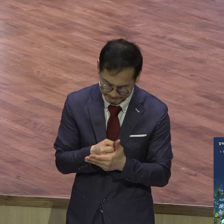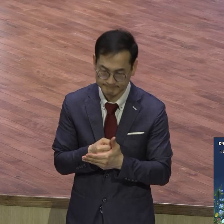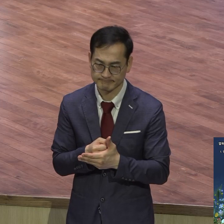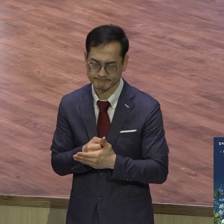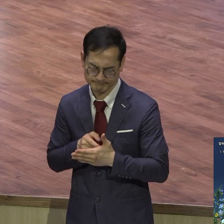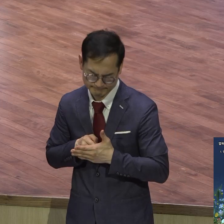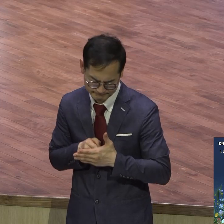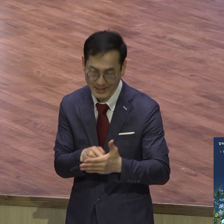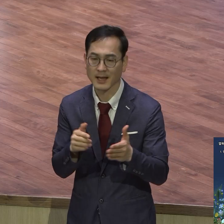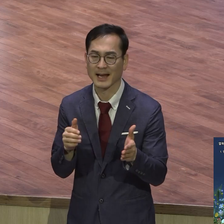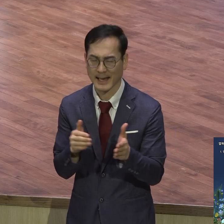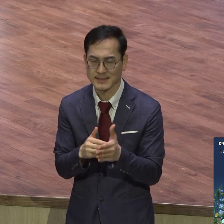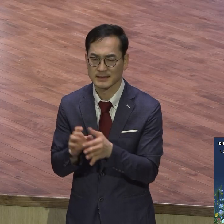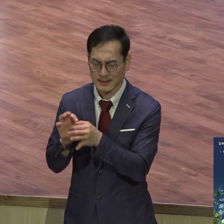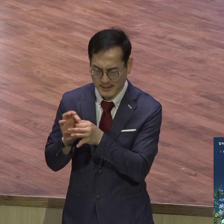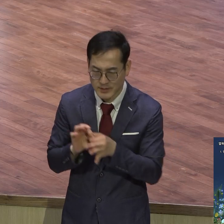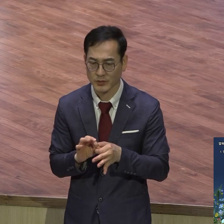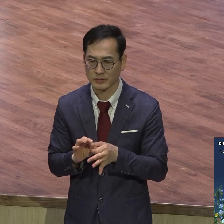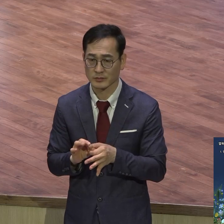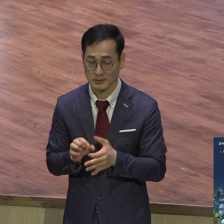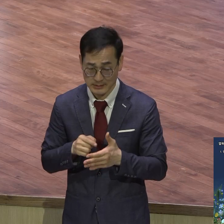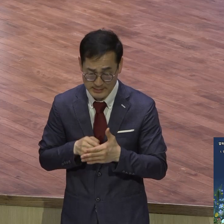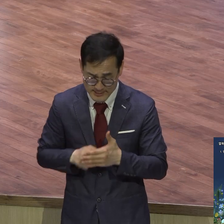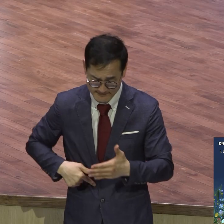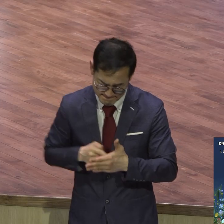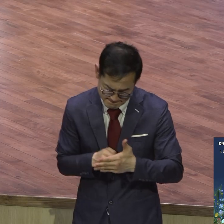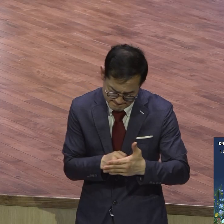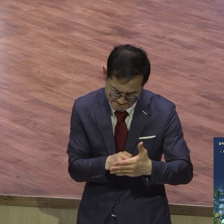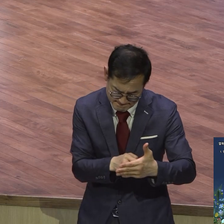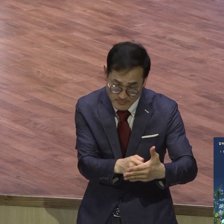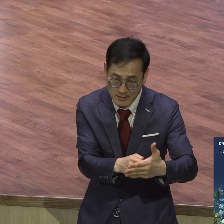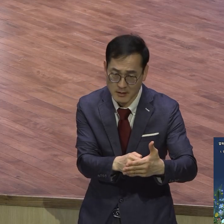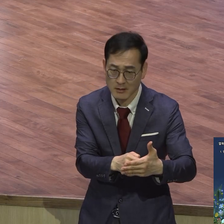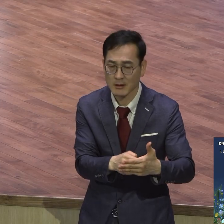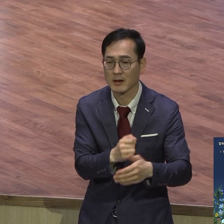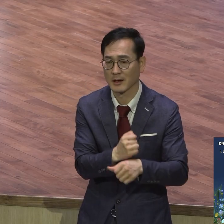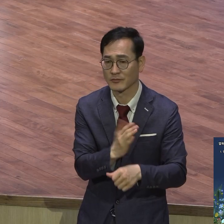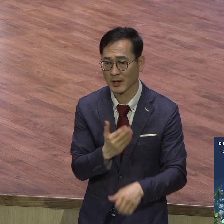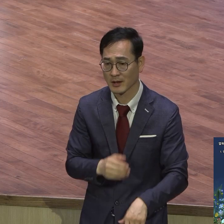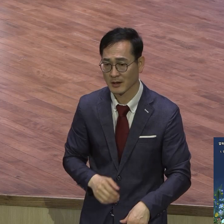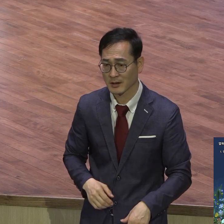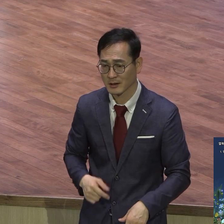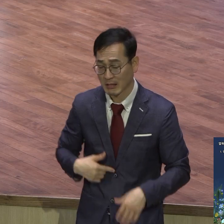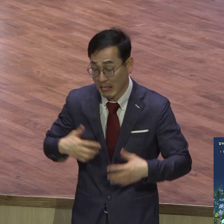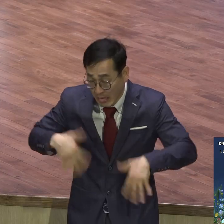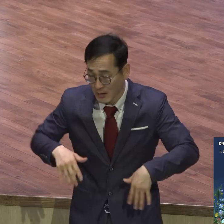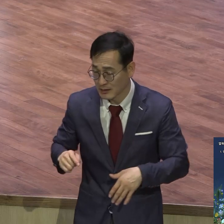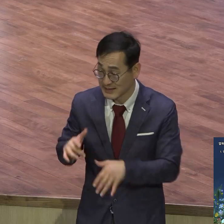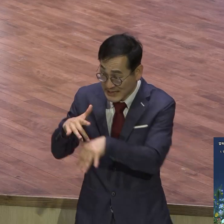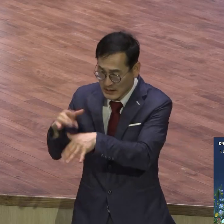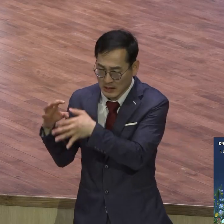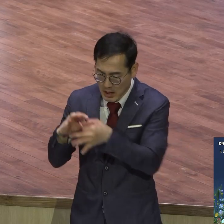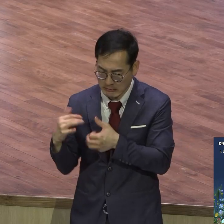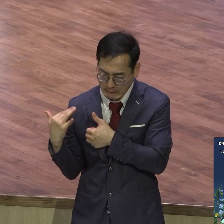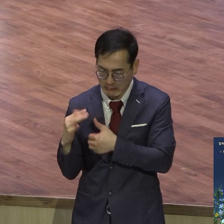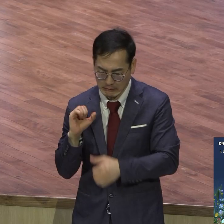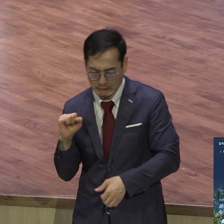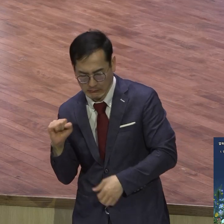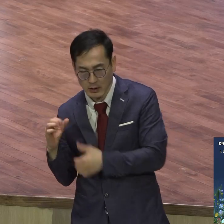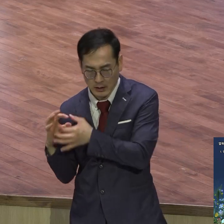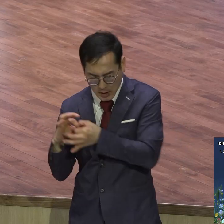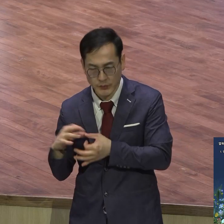사단이 귀신같이 알고 있습니다. 여러분의 상태를 영적 상태를 성령도 다 알고 계시잖아요. 그래서 138